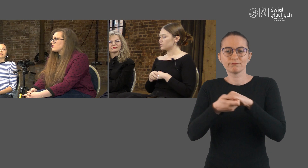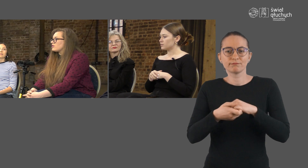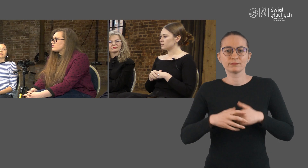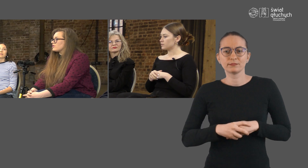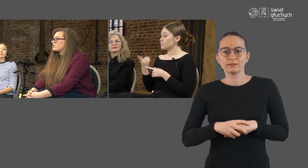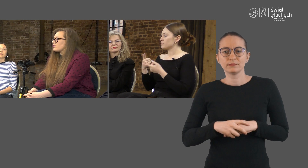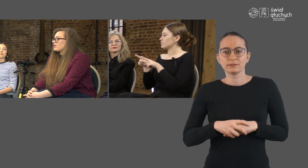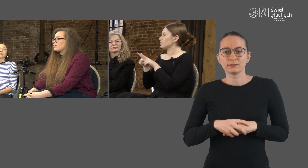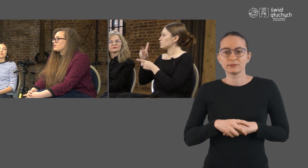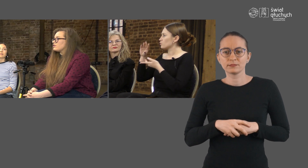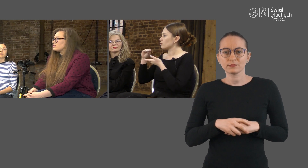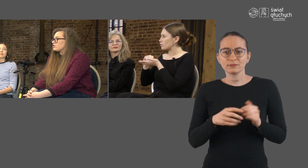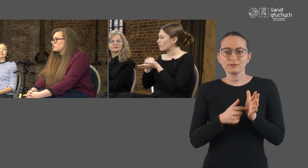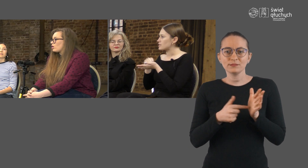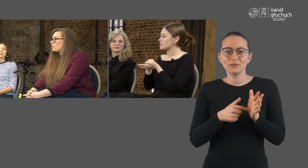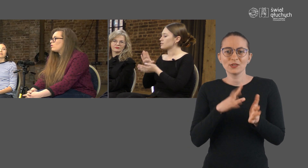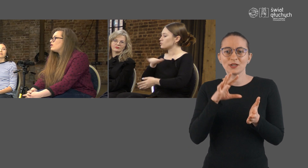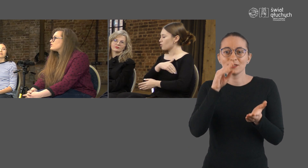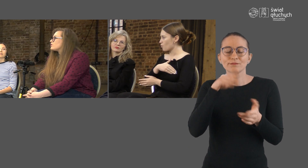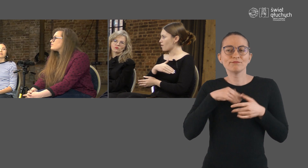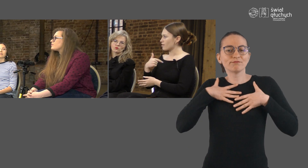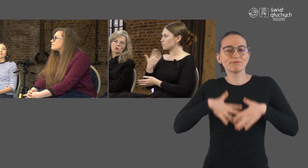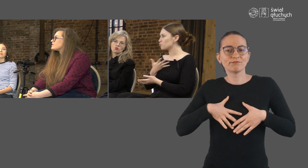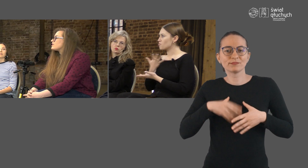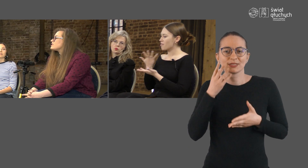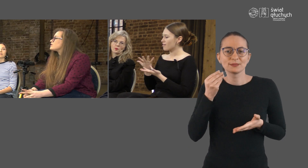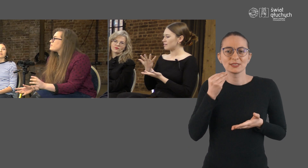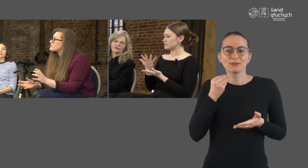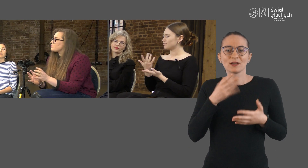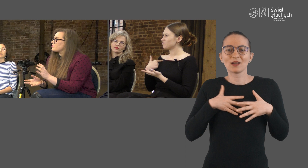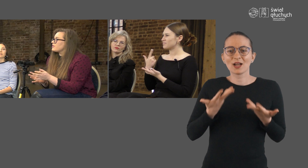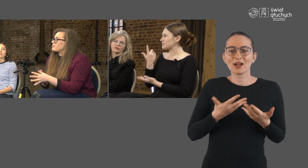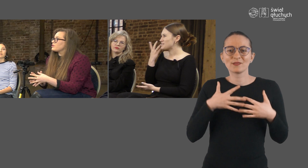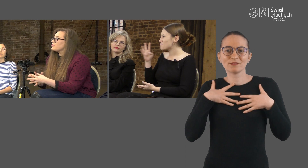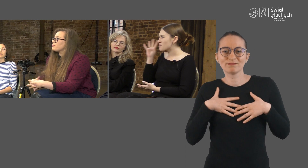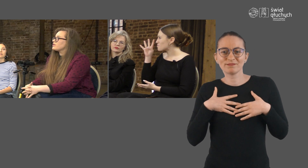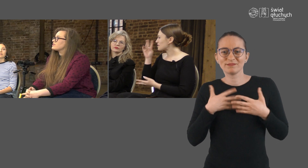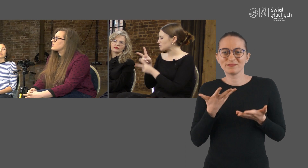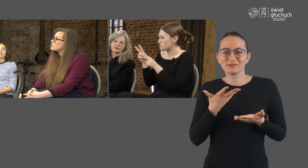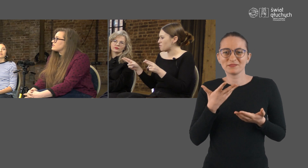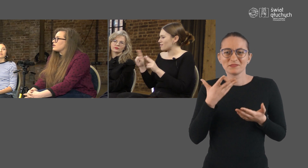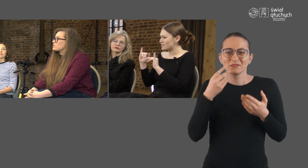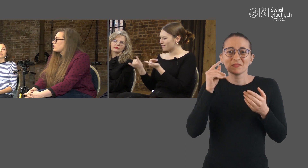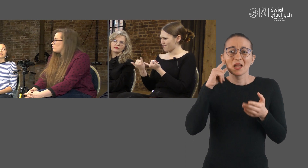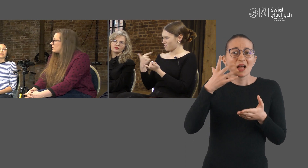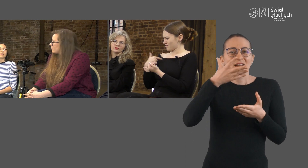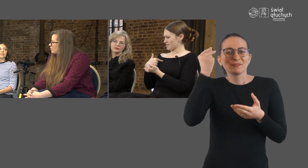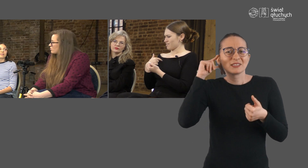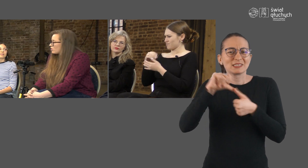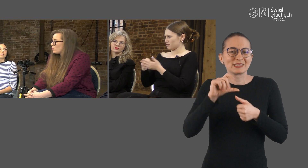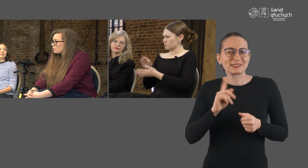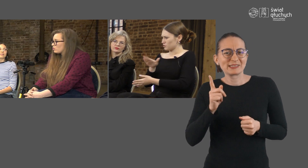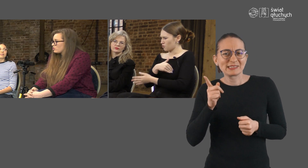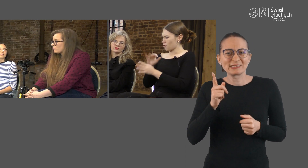te właśnie doświadczenia ze szkołą, to ja nie bardzo pamiętam ten moment, jak to się stało, że ja w ogóle